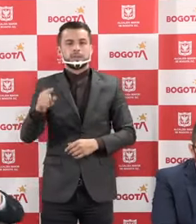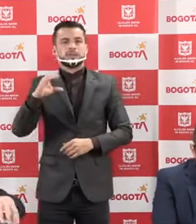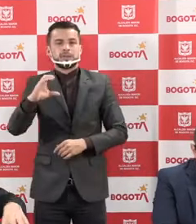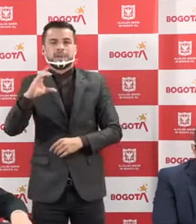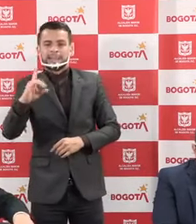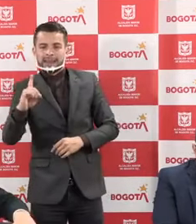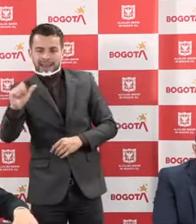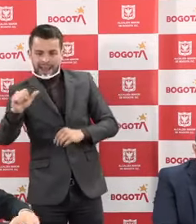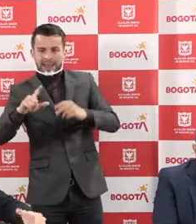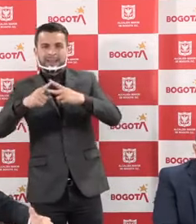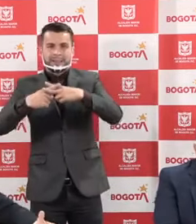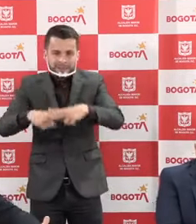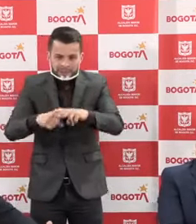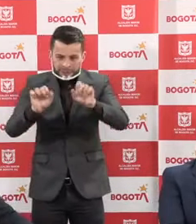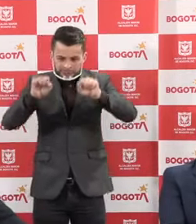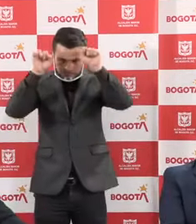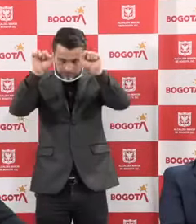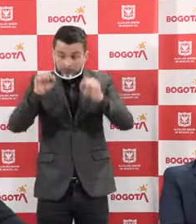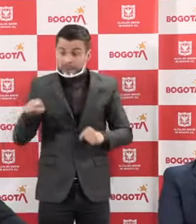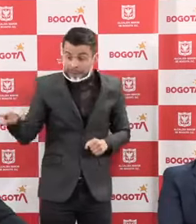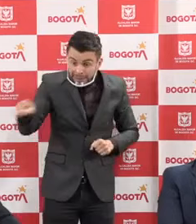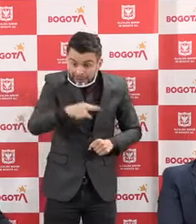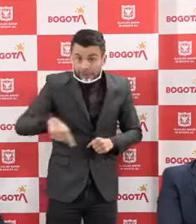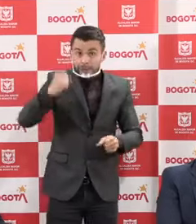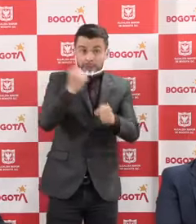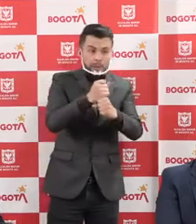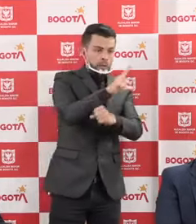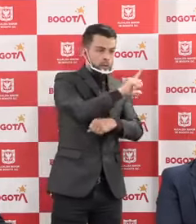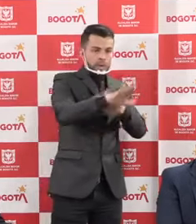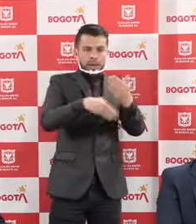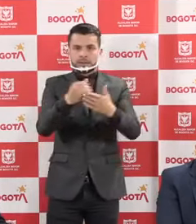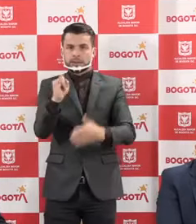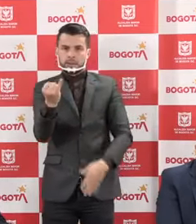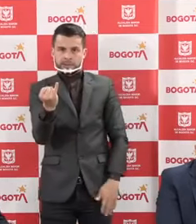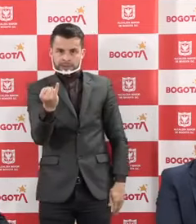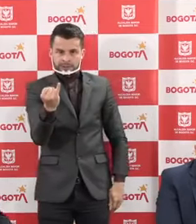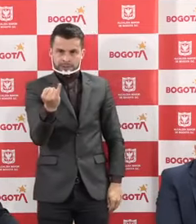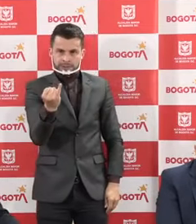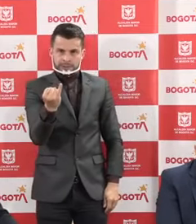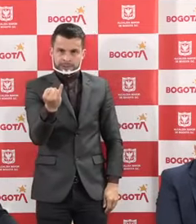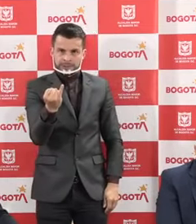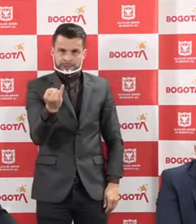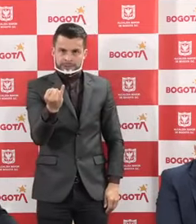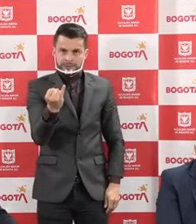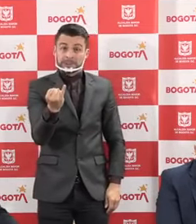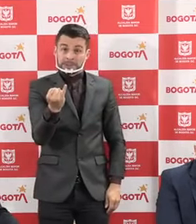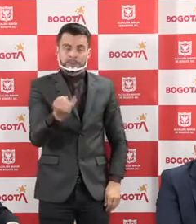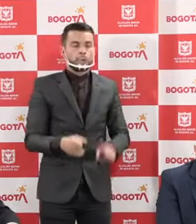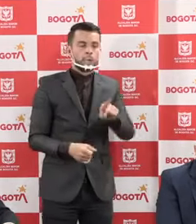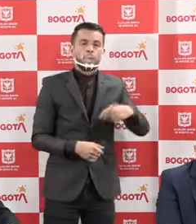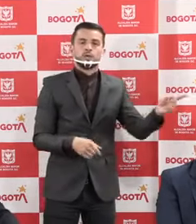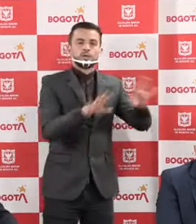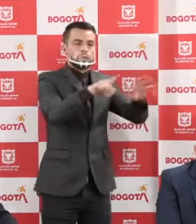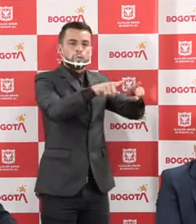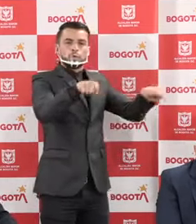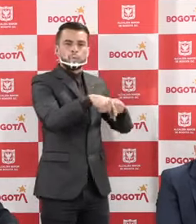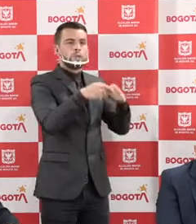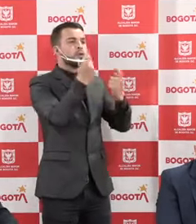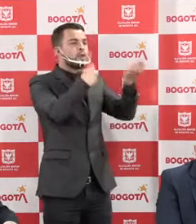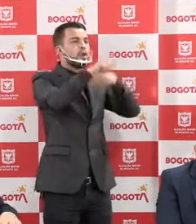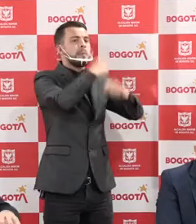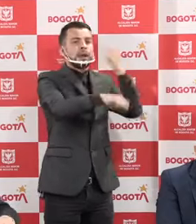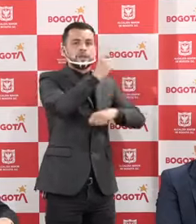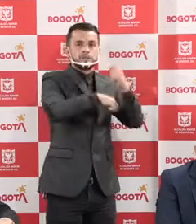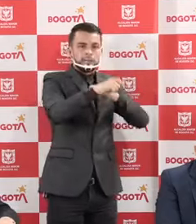mecánicos trabajarán del lunes a jueves al igual que el comercio al por mayor que es el comercio al por mayor